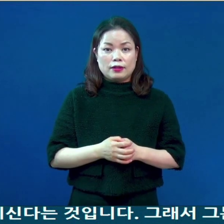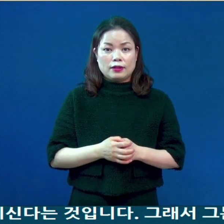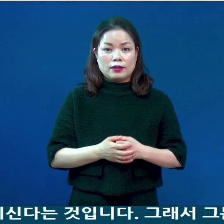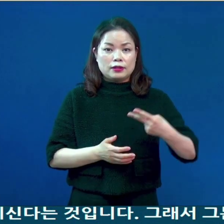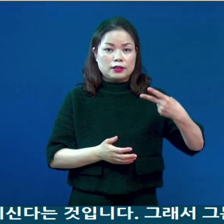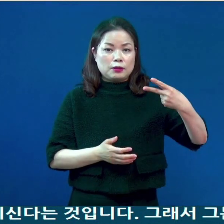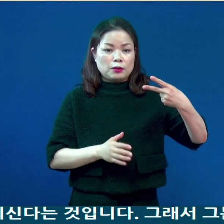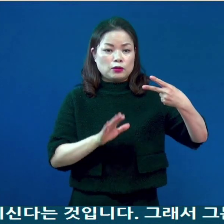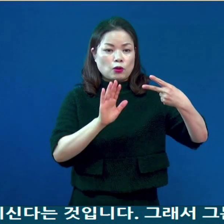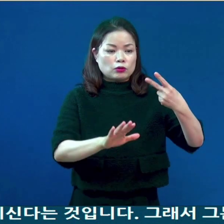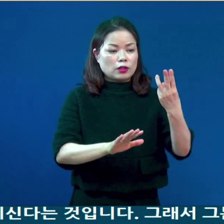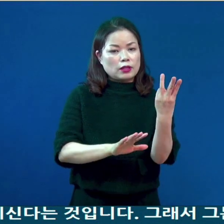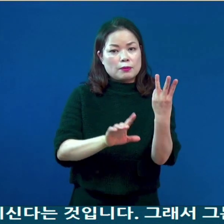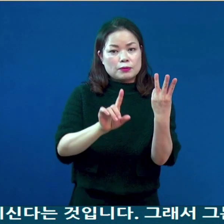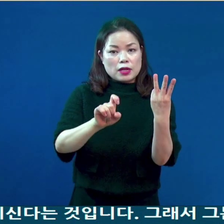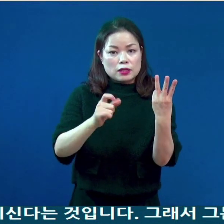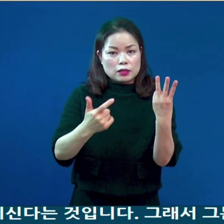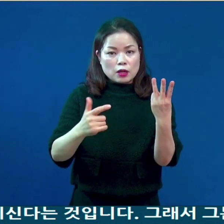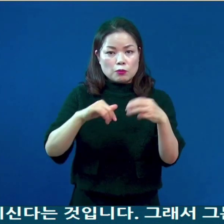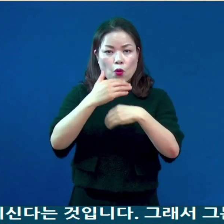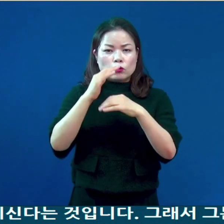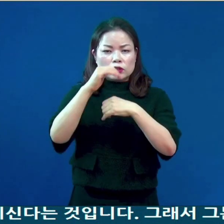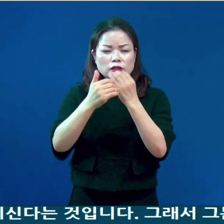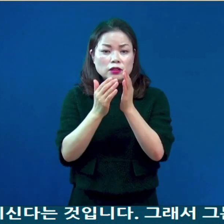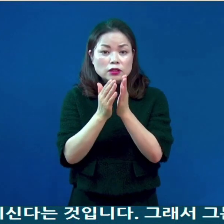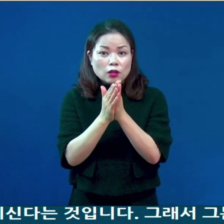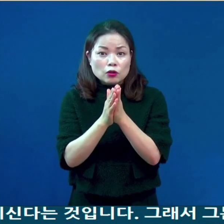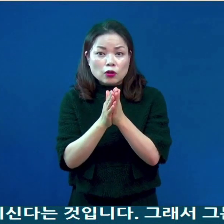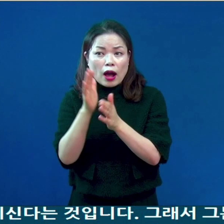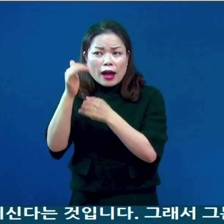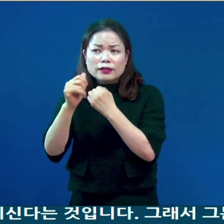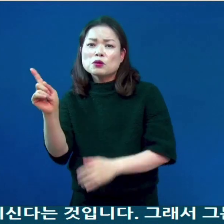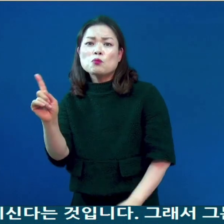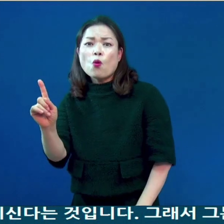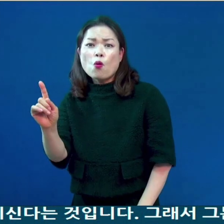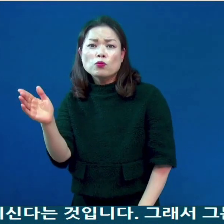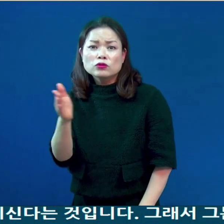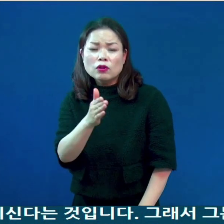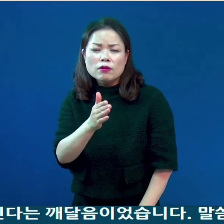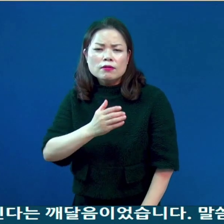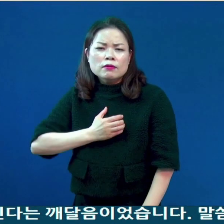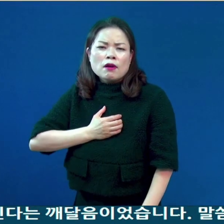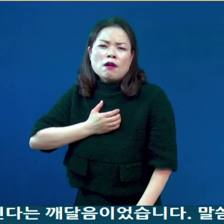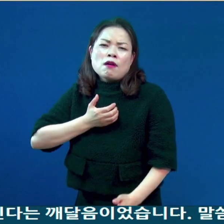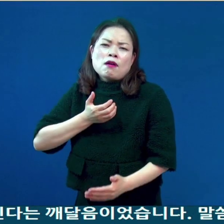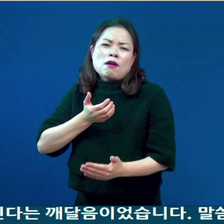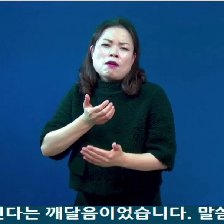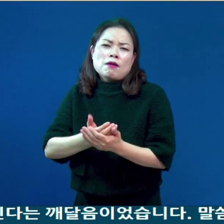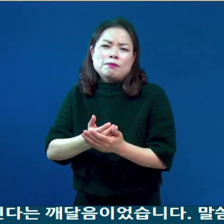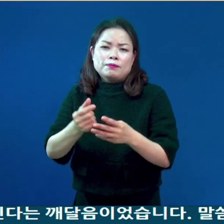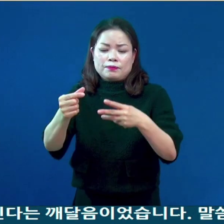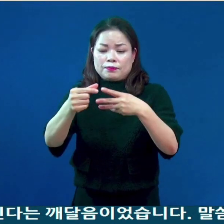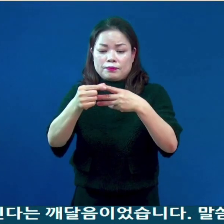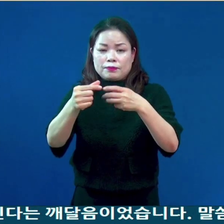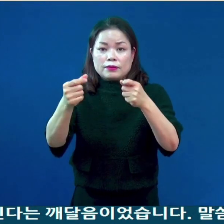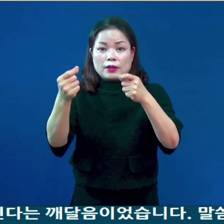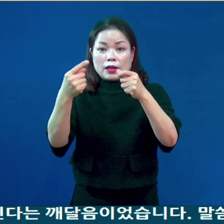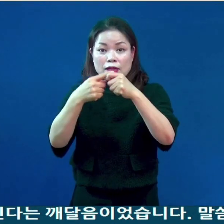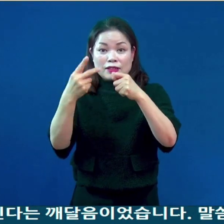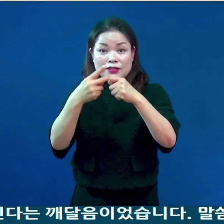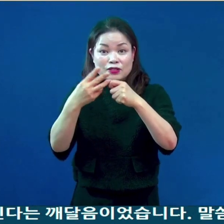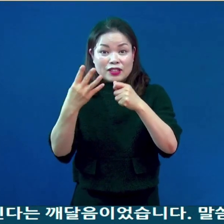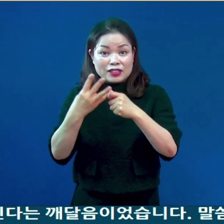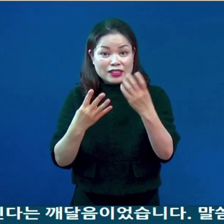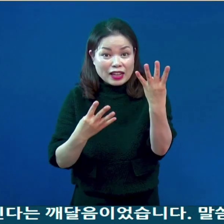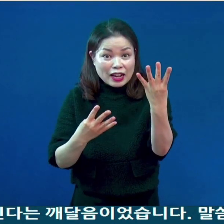디모데후서 3장 16절 모든 성경은 하나님의 무엇으로? 감동으로 된 것으로 네 가지에 유익하죠. 한번 해보실